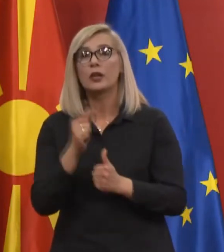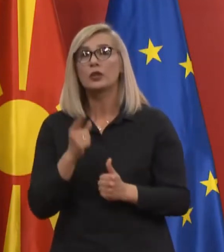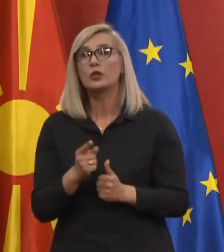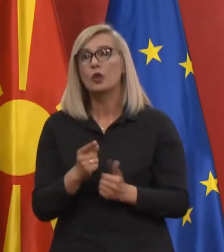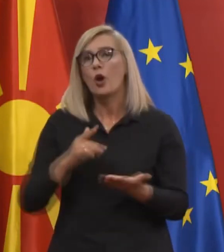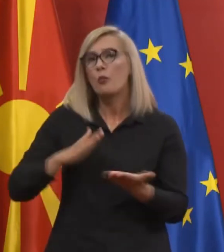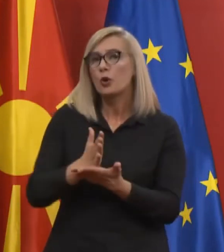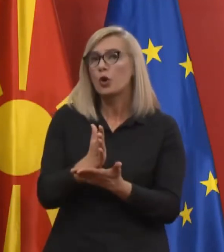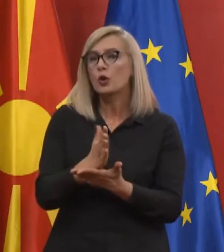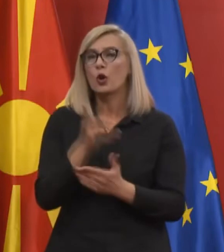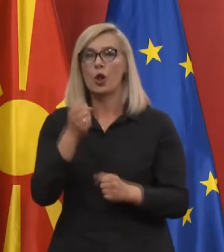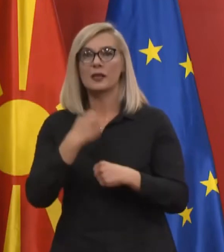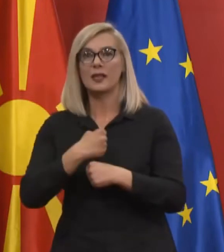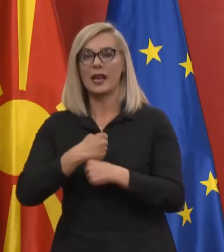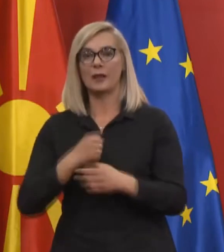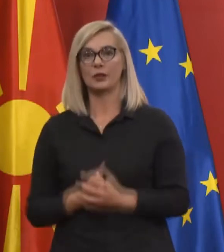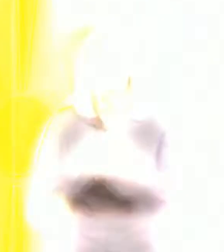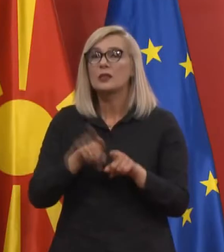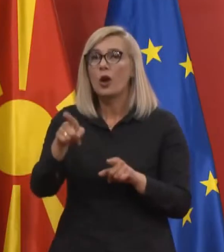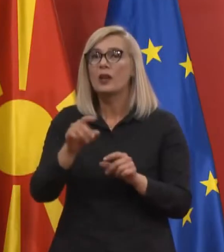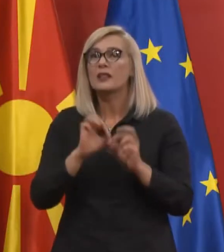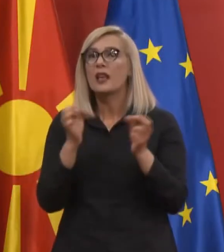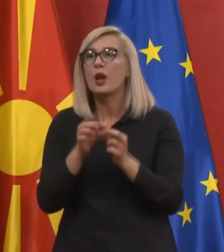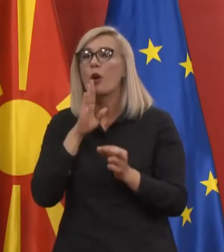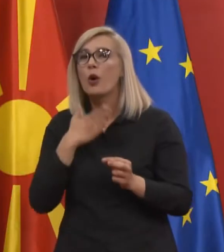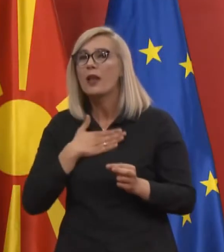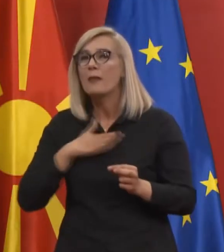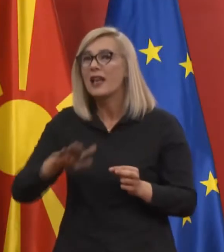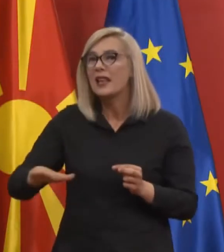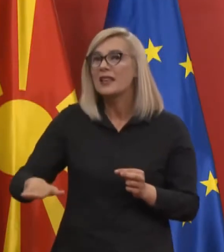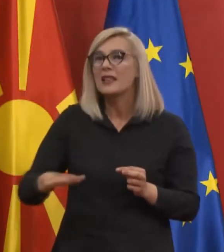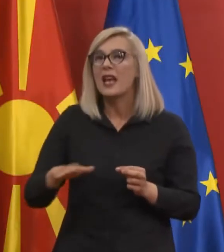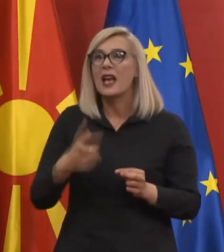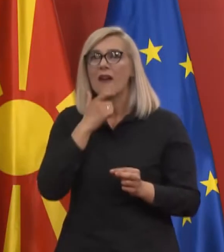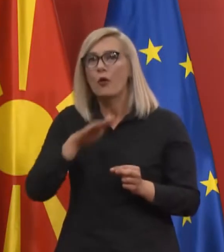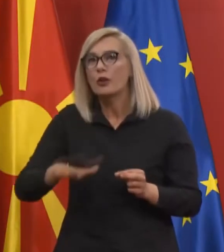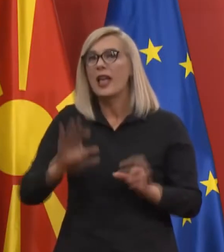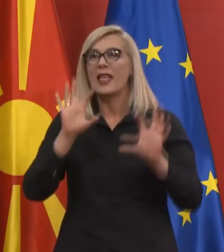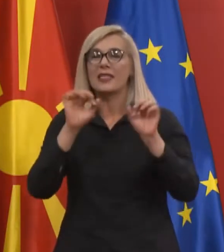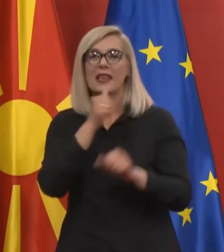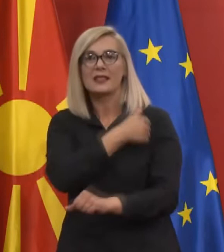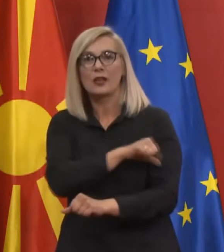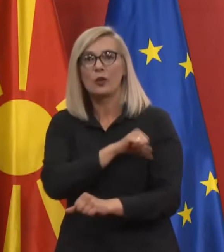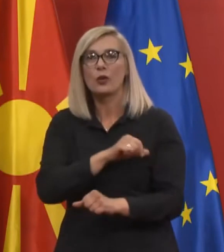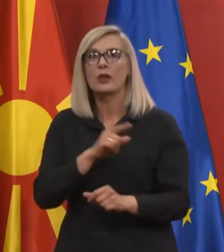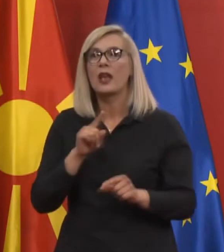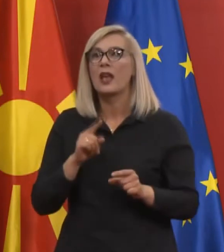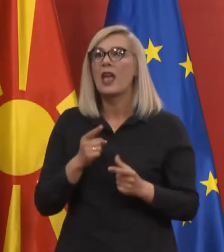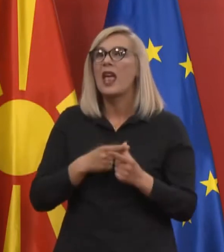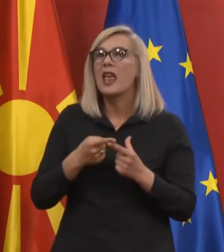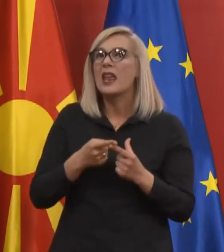i bashkangjitur me një protokoll të veçantë për punë. Për prindërit që kanë fëmijë nën moshën 10 vjeçare